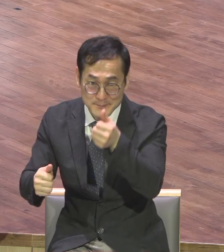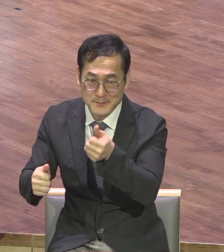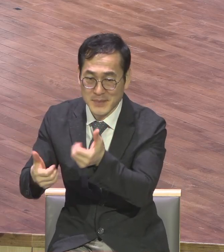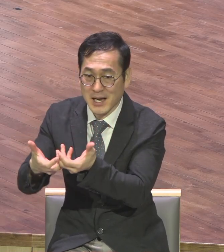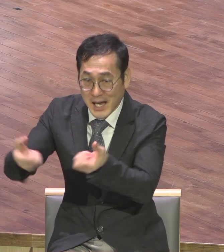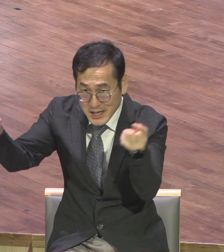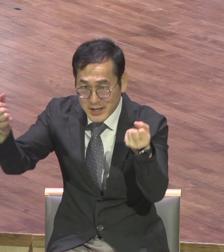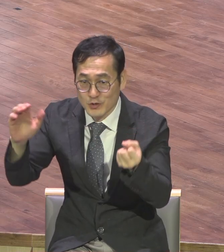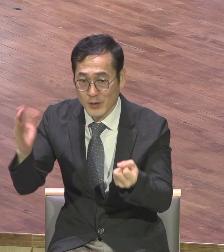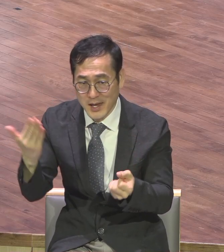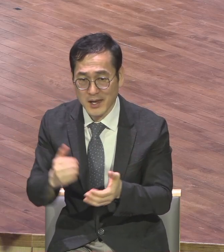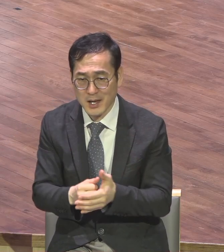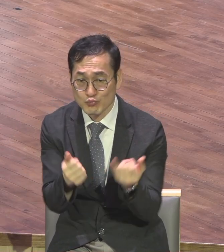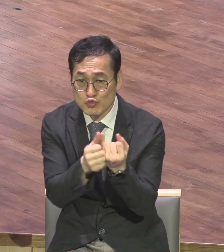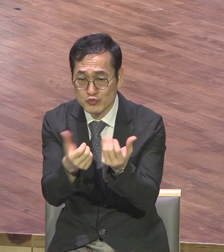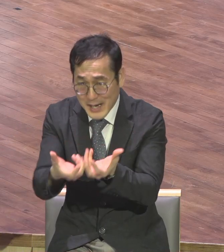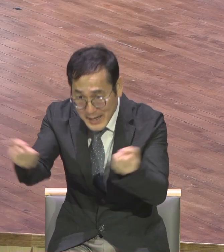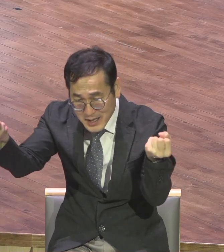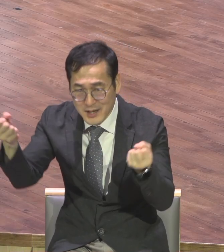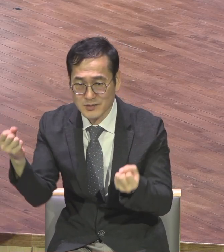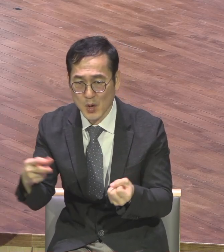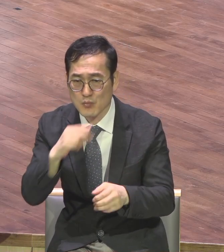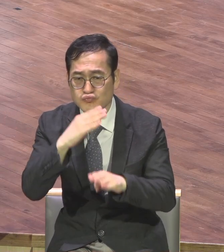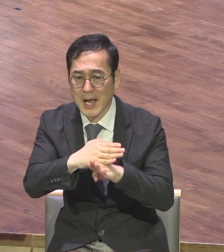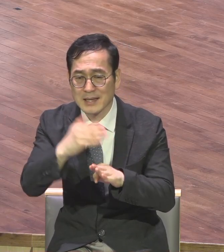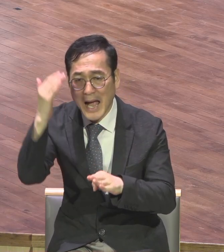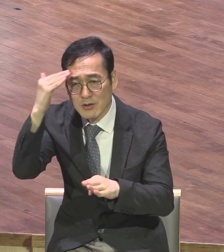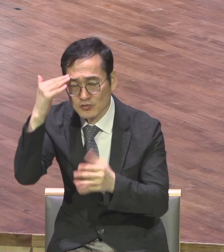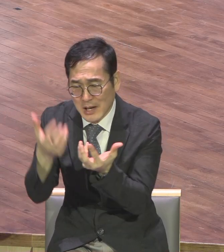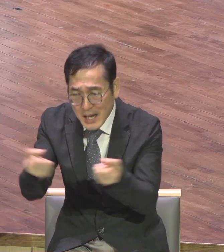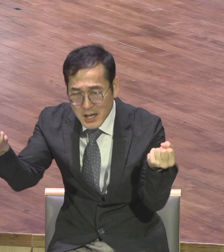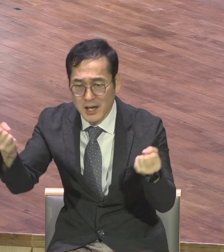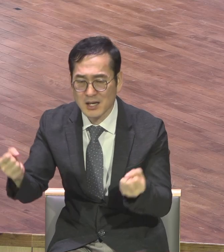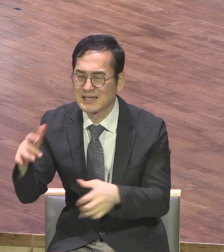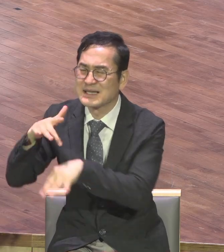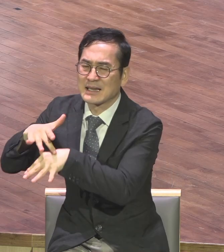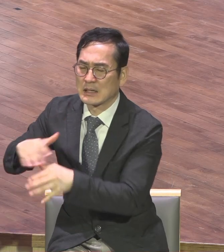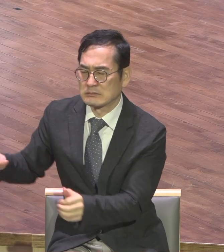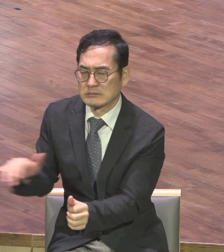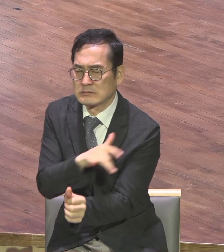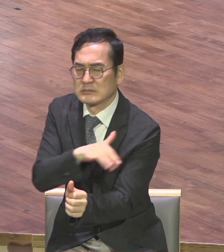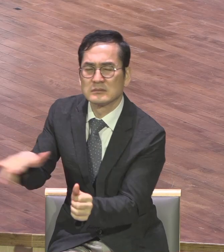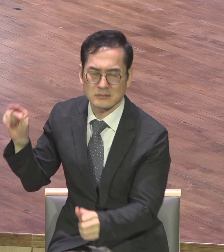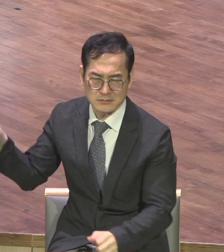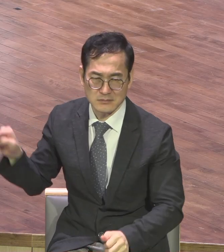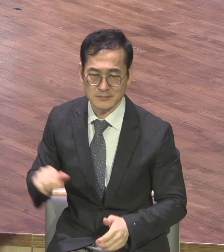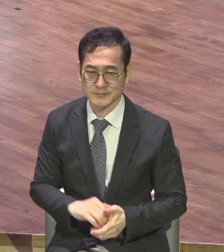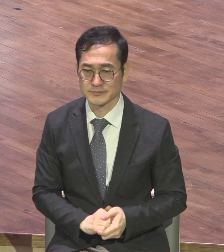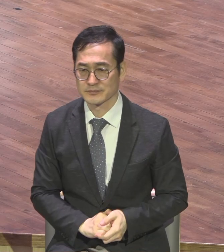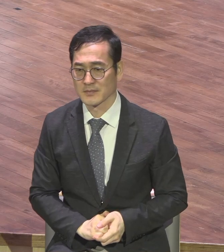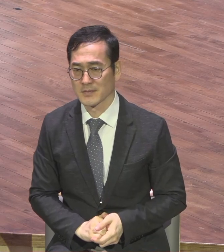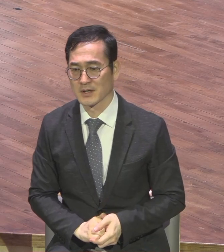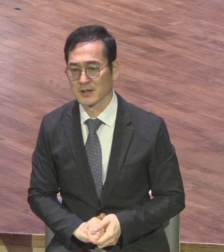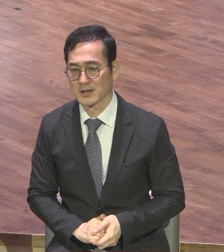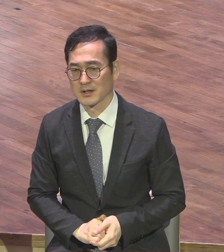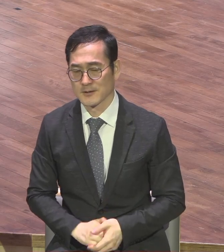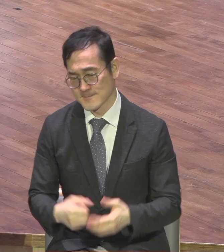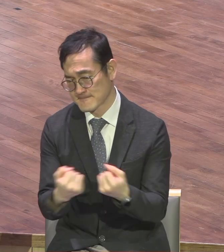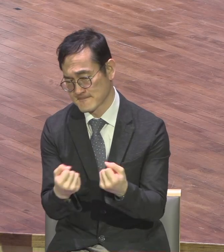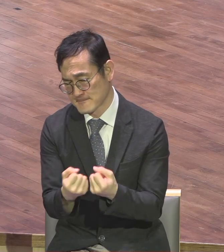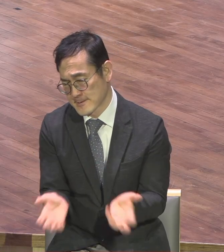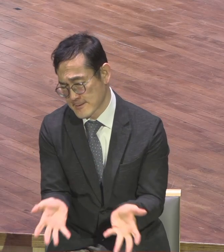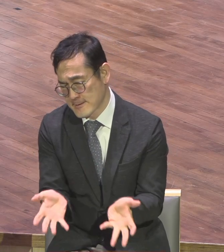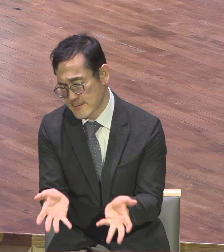갈라놓는 거, 남북을 갈라놓는 거, 전부 다 사단 짓이에요. 사단이 그렇게 만들어버려요. 사단은 분쟁,